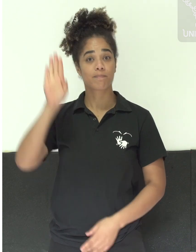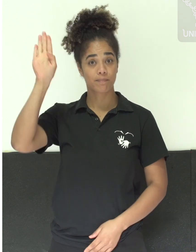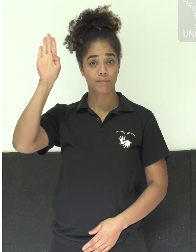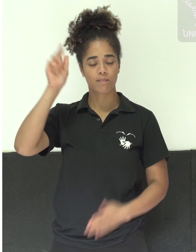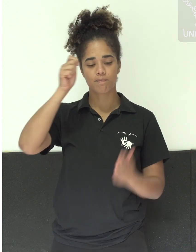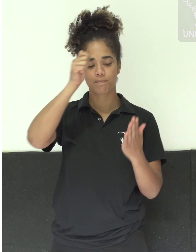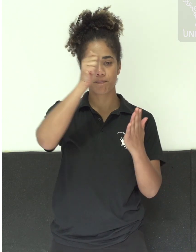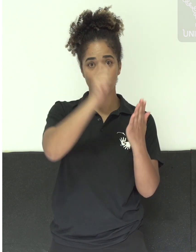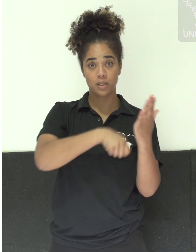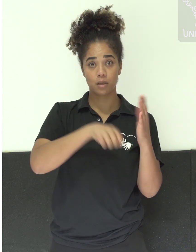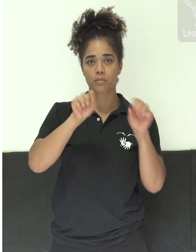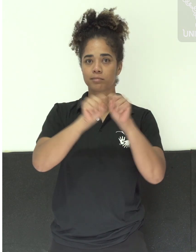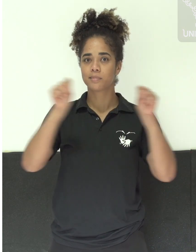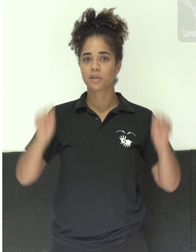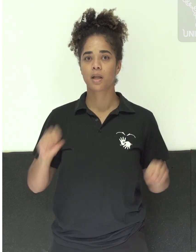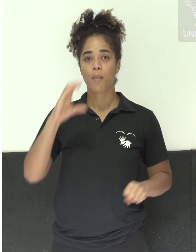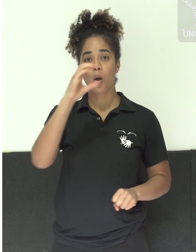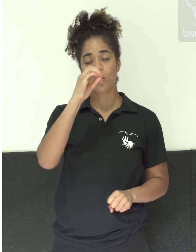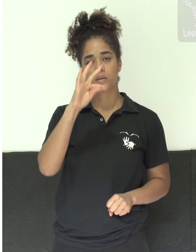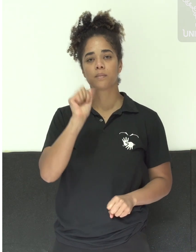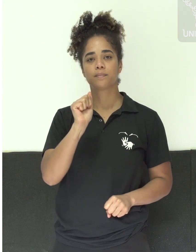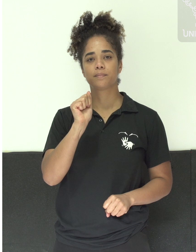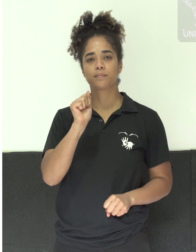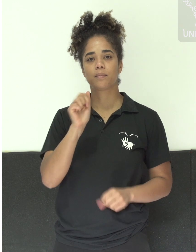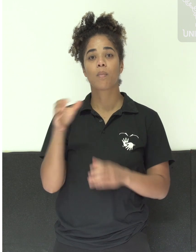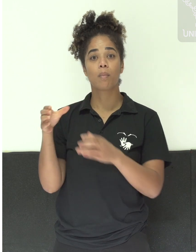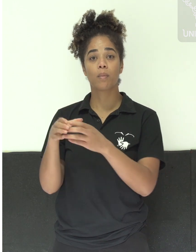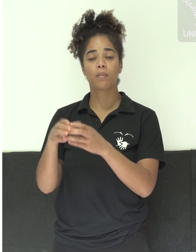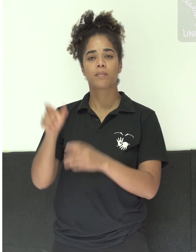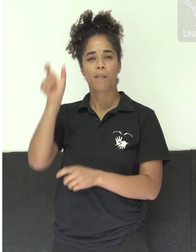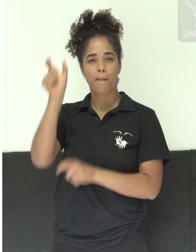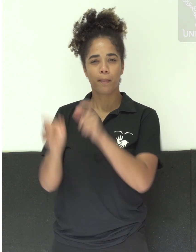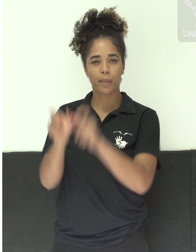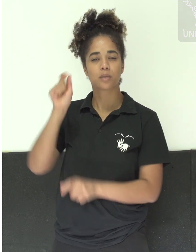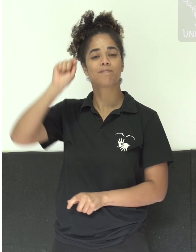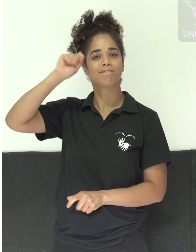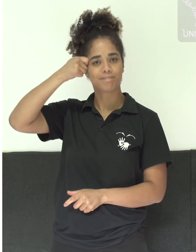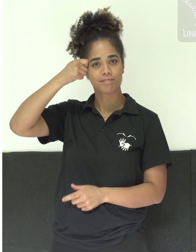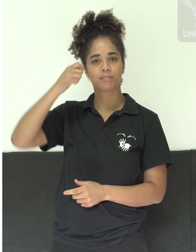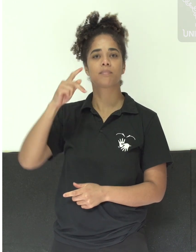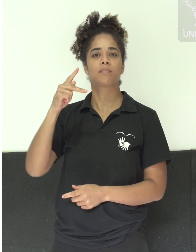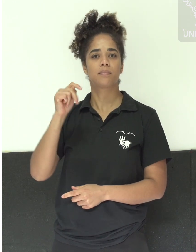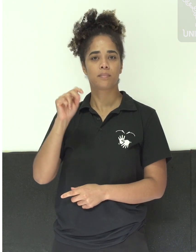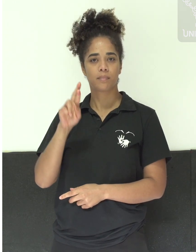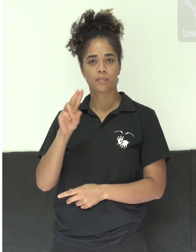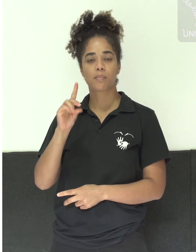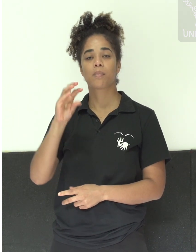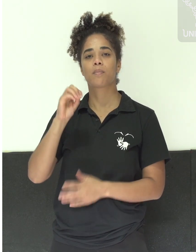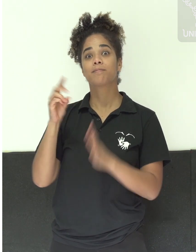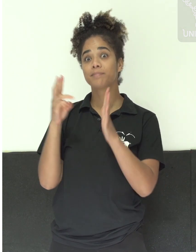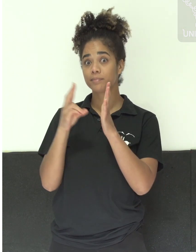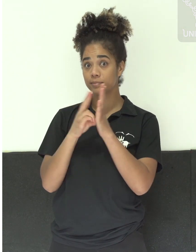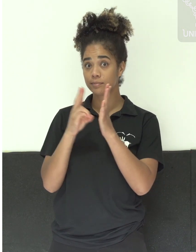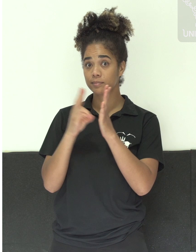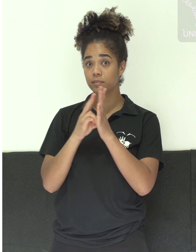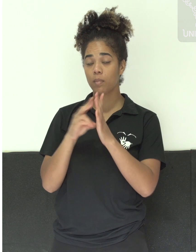Candidatos inscritos em sistema de cotas reservadas aos autodeclarados pretos, pardos ou indígenas